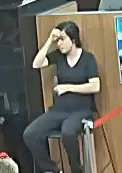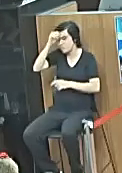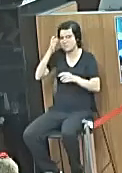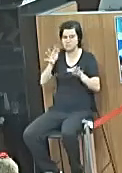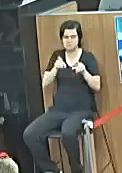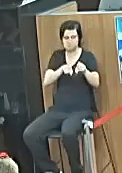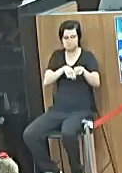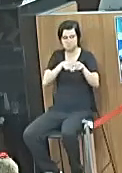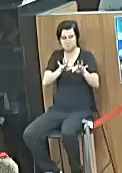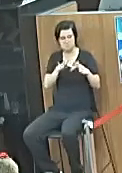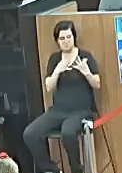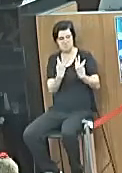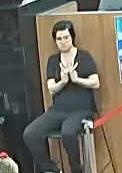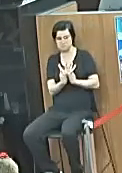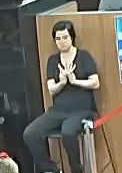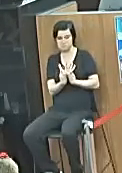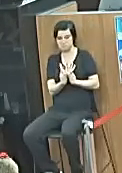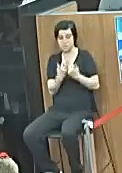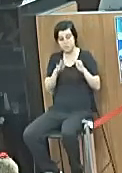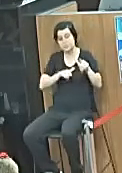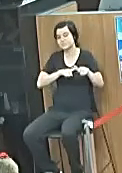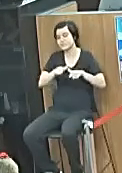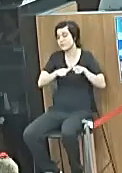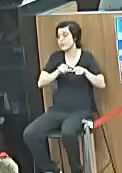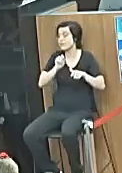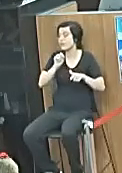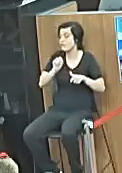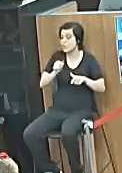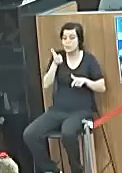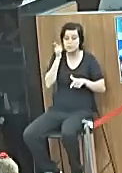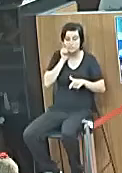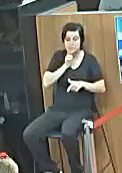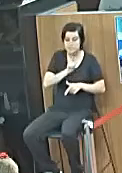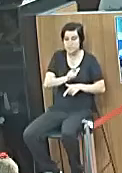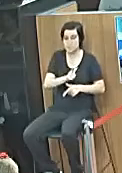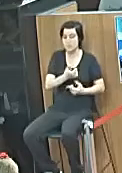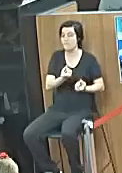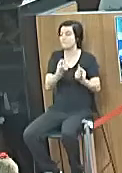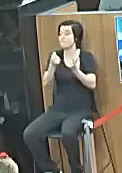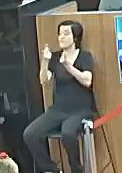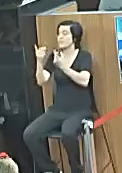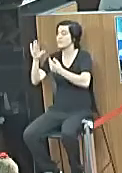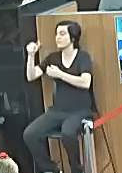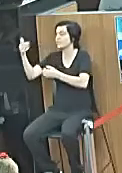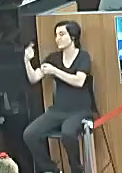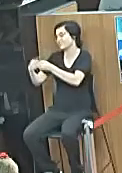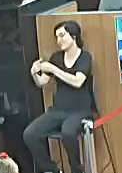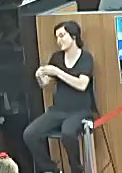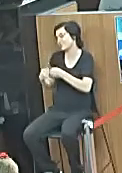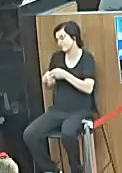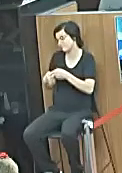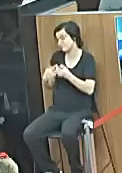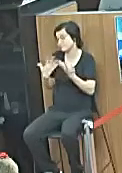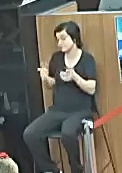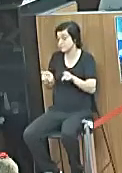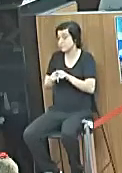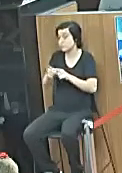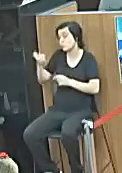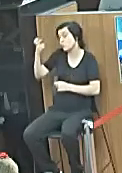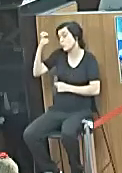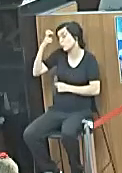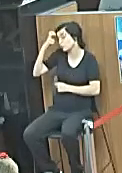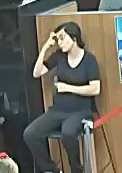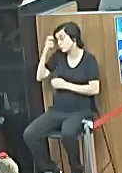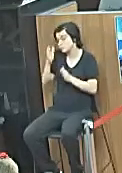mas nós trabalhamos pra produzir o alimento para sustentar as cidades na questão cultural também a questão cultural